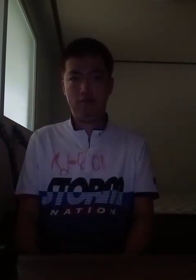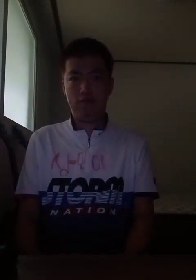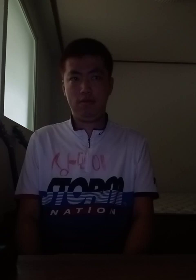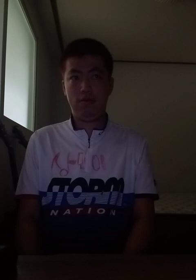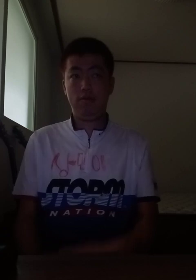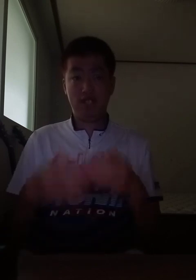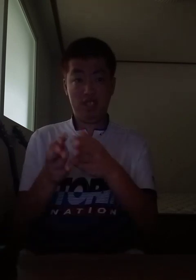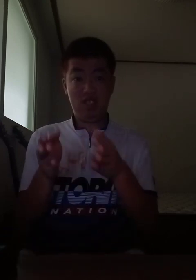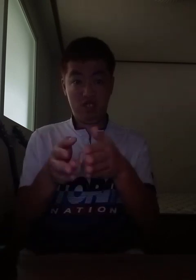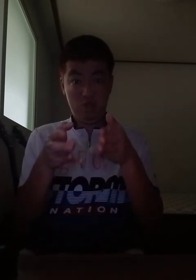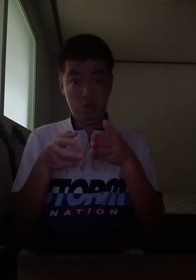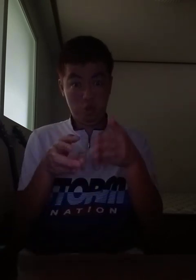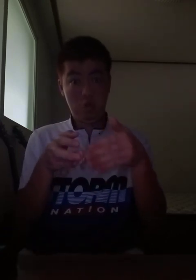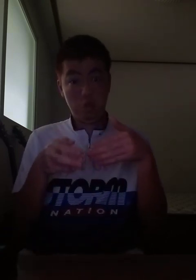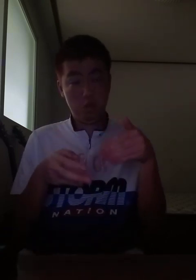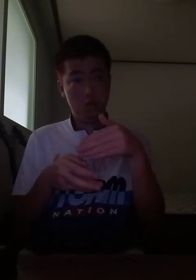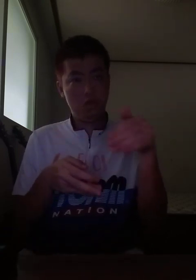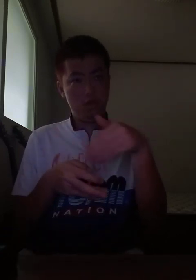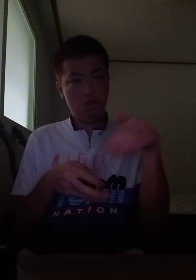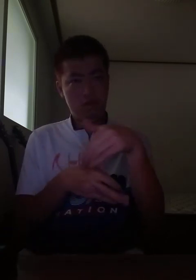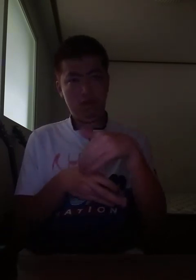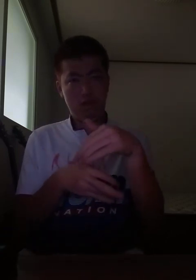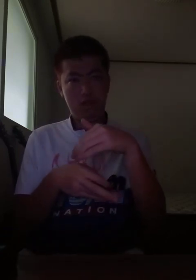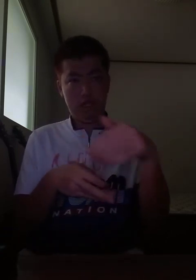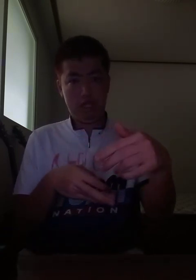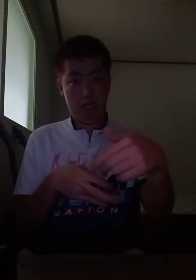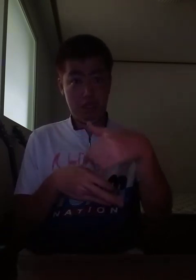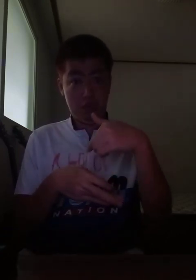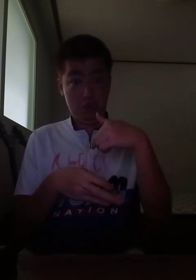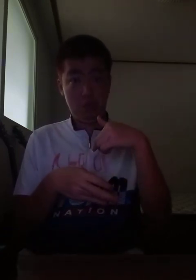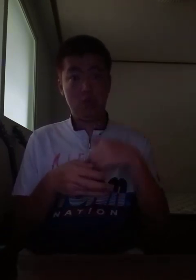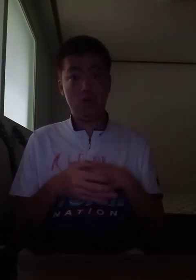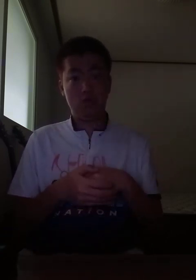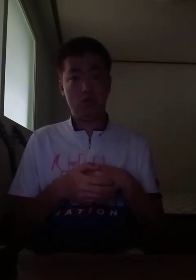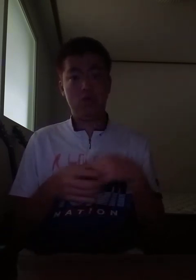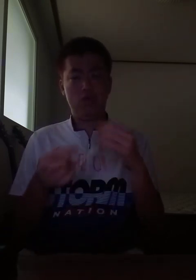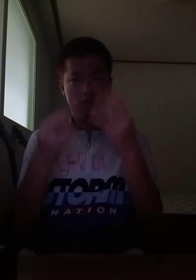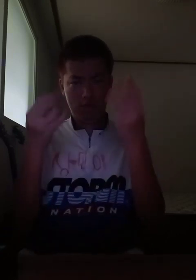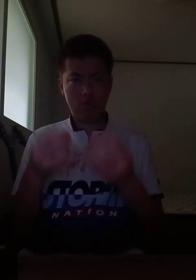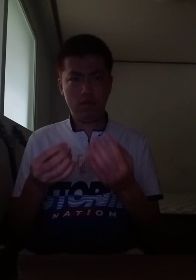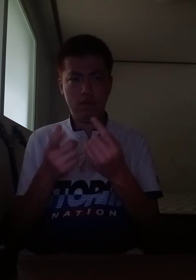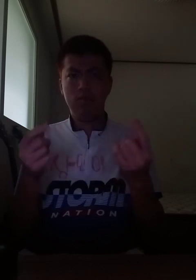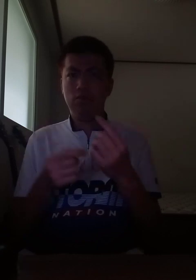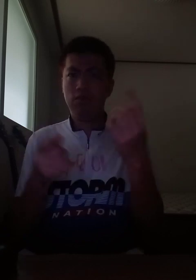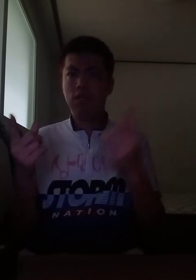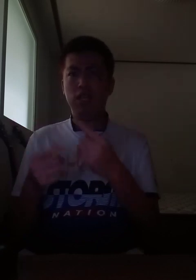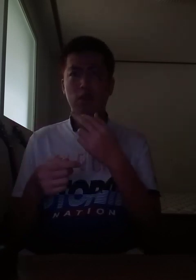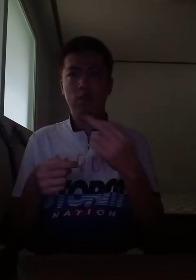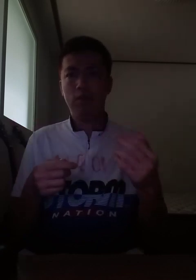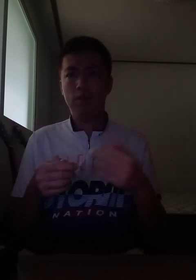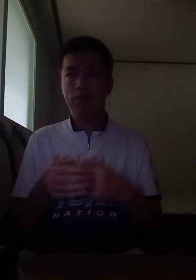차들이 달려옵니다. 버스는 그 뒤를 따라옵니다. 승용차가 많아 일반 도로처럼 보이는 이곳, 버스 전용